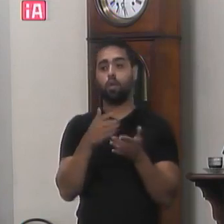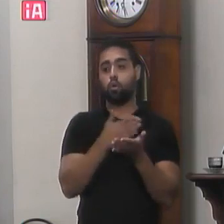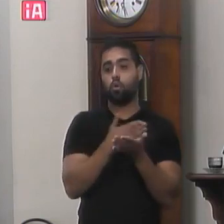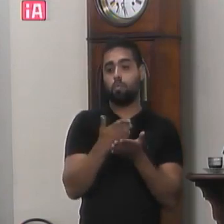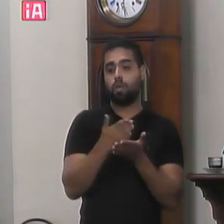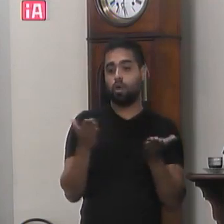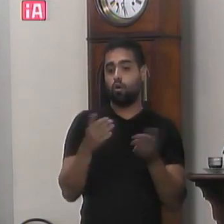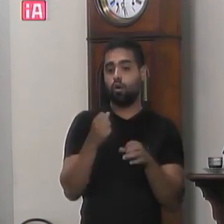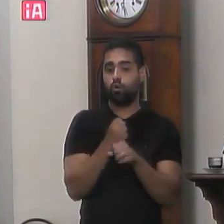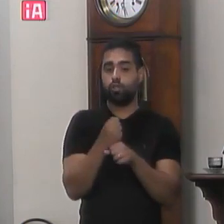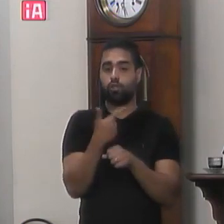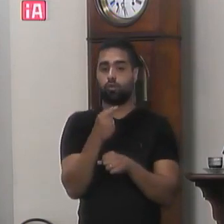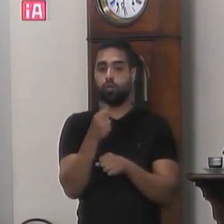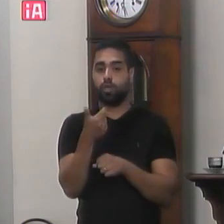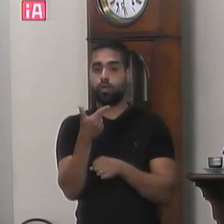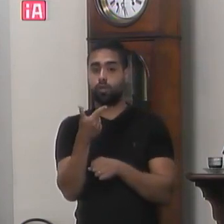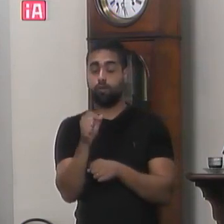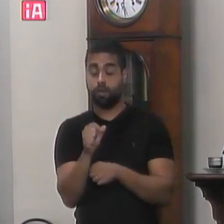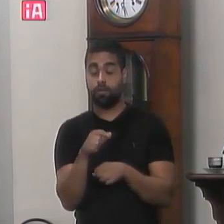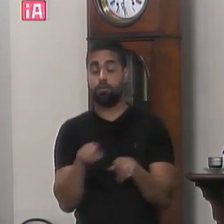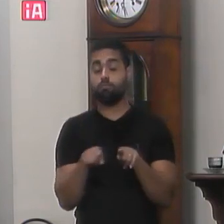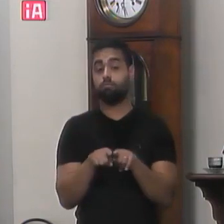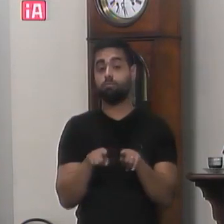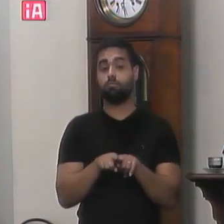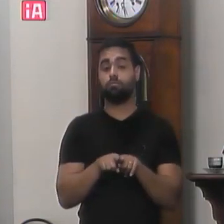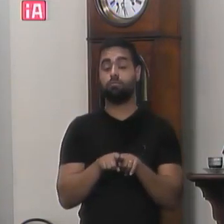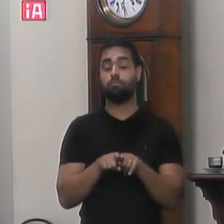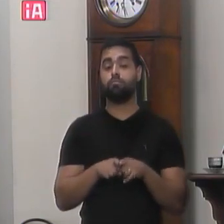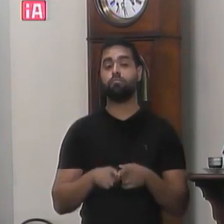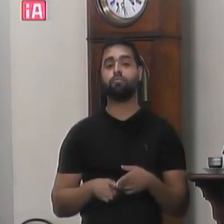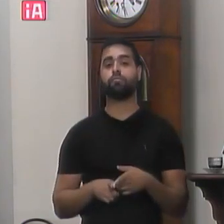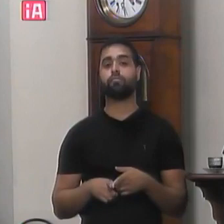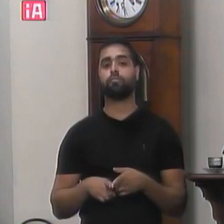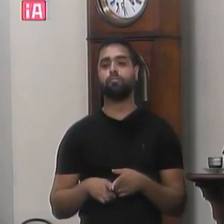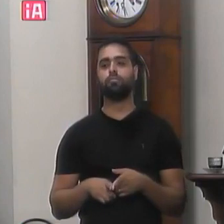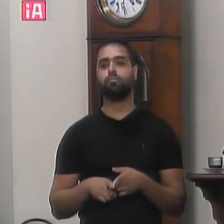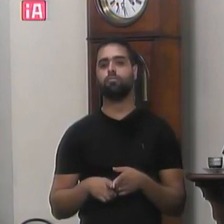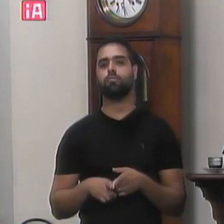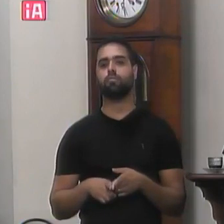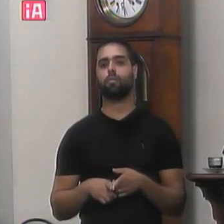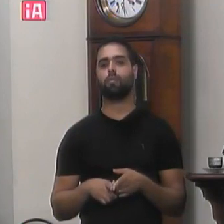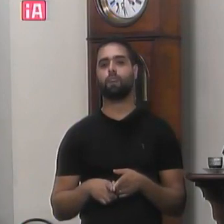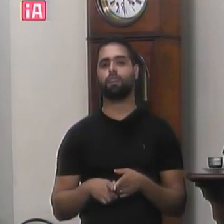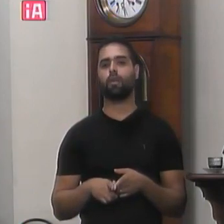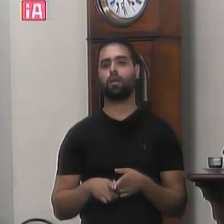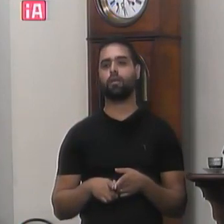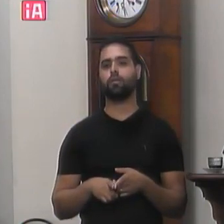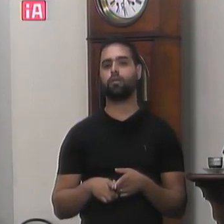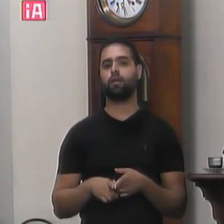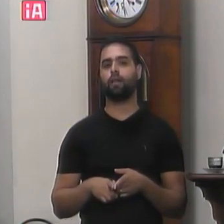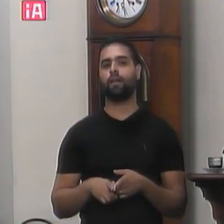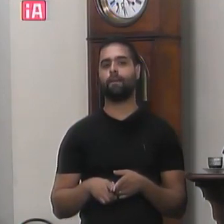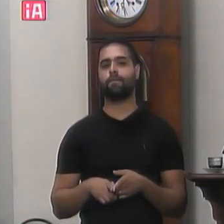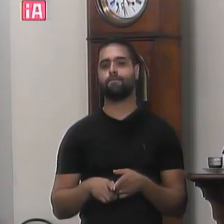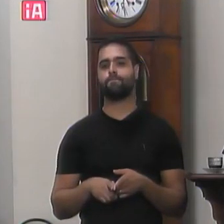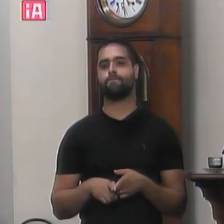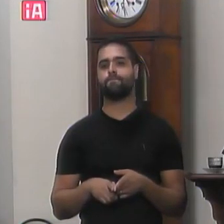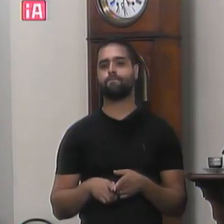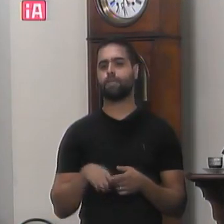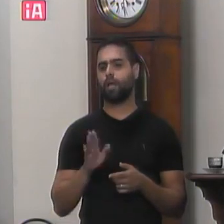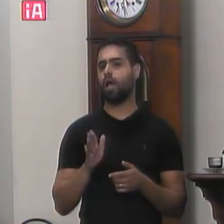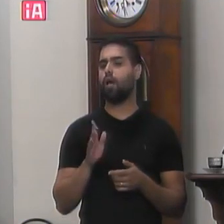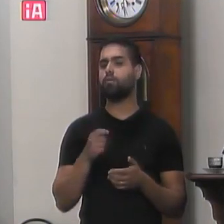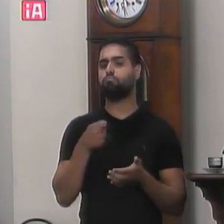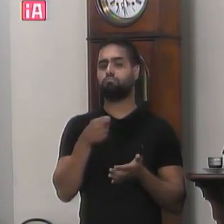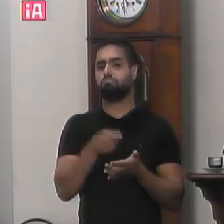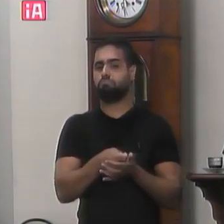os de 2020 também, que começam agora nesse ano também. Está sendo